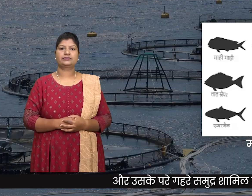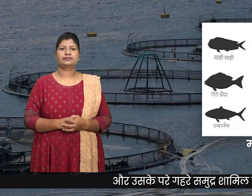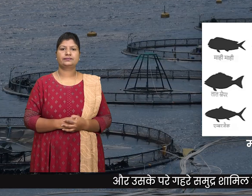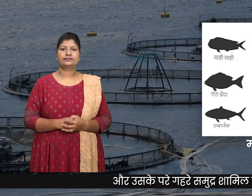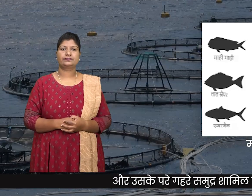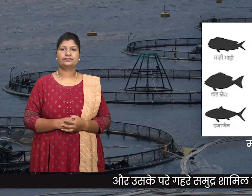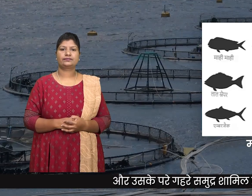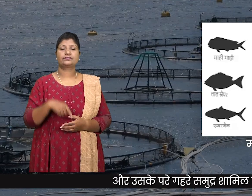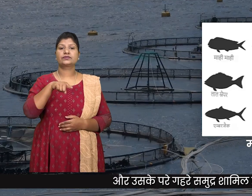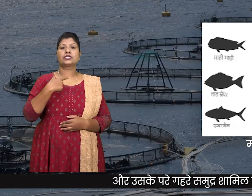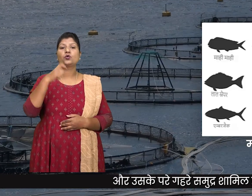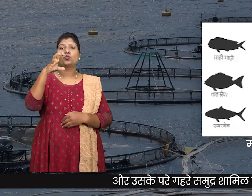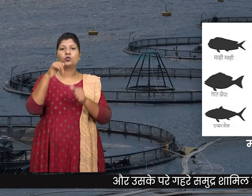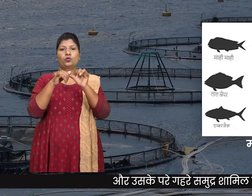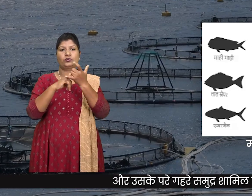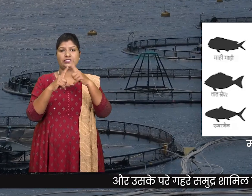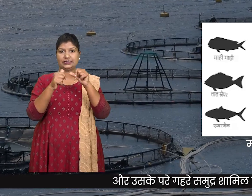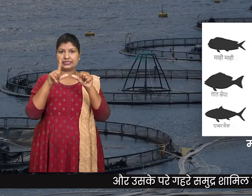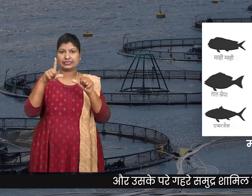और उसके परे गहरे समुद्र शामिल है।